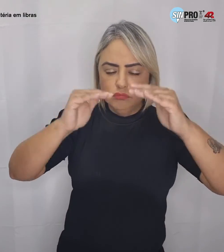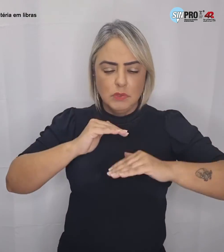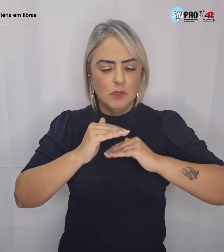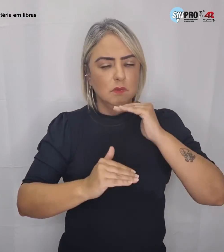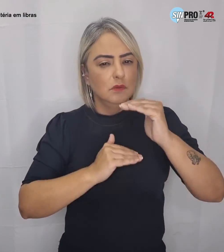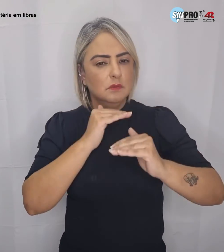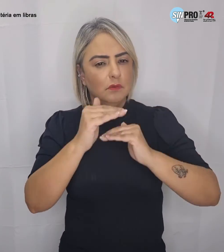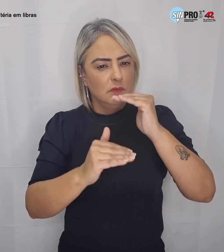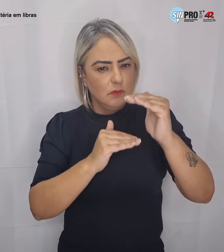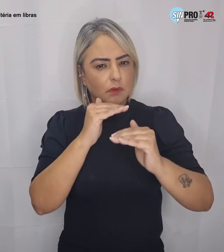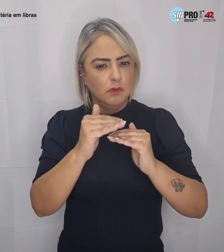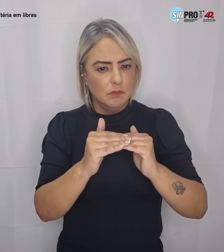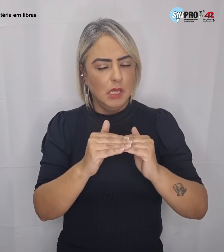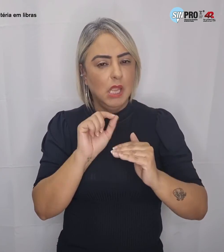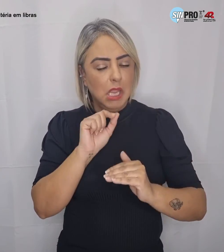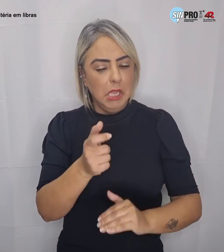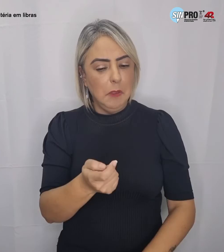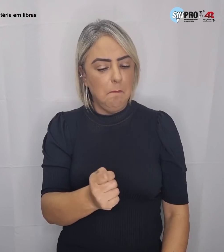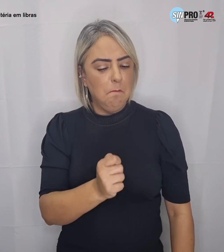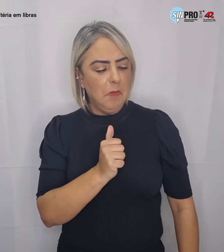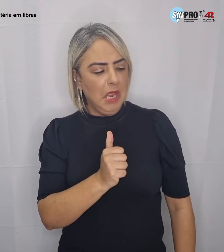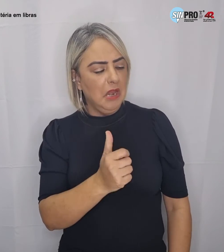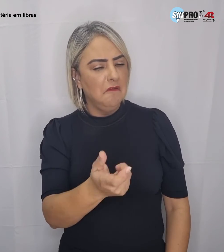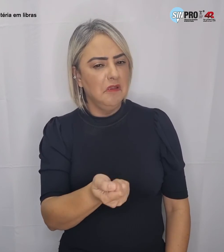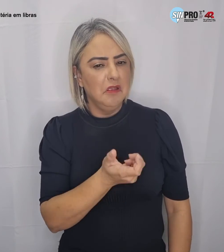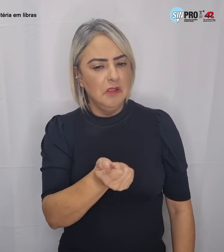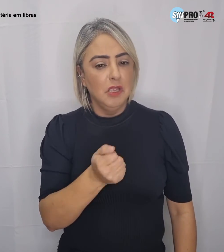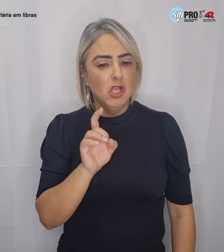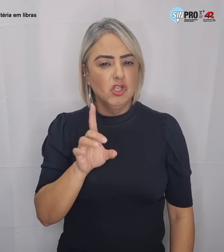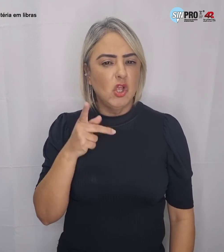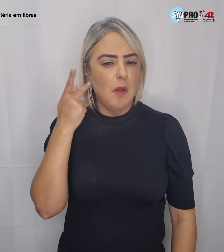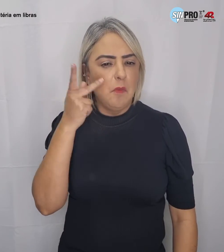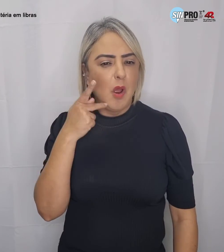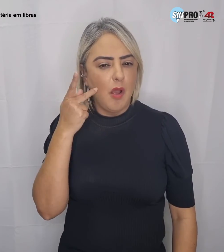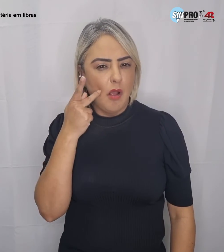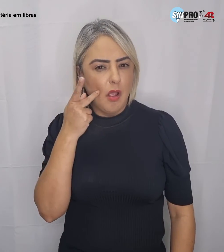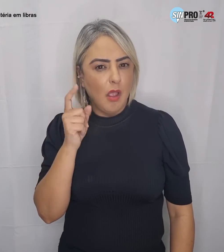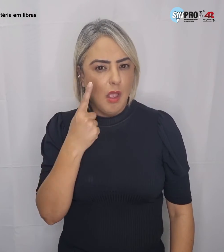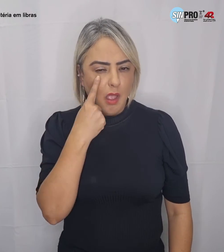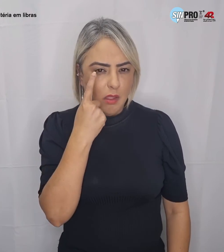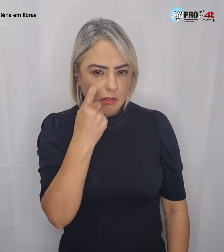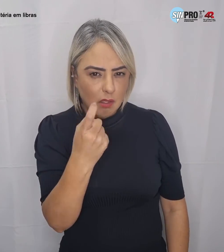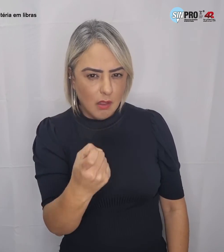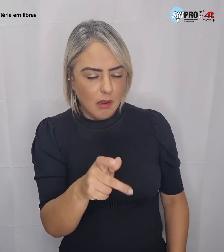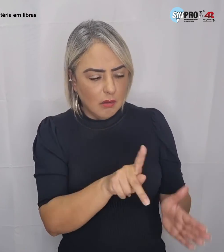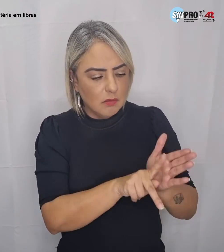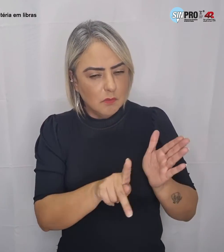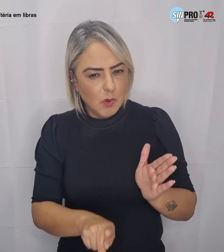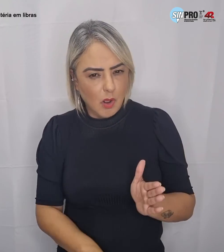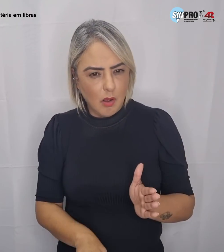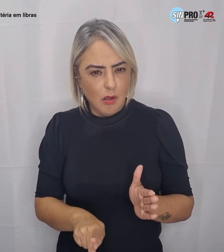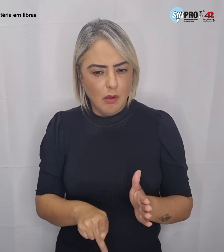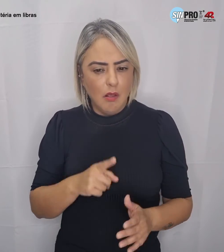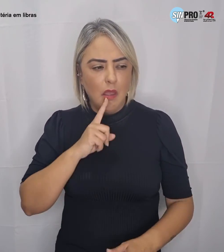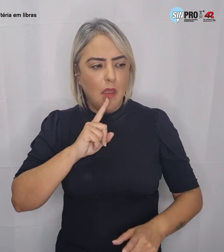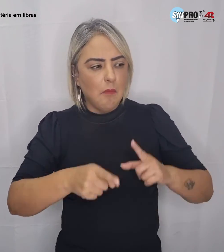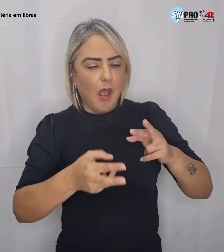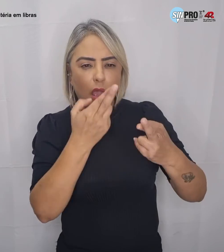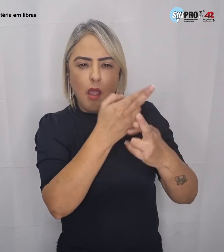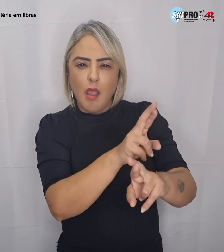e o desenvolvimento e que beneficia políticos que legislam em causa própria, impondo